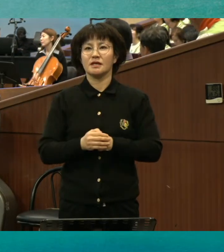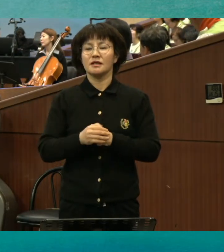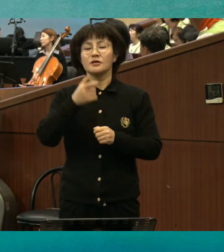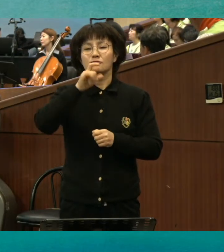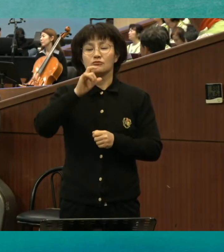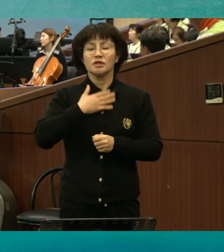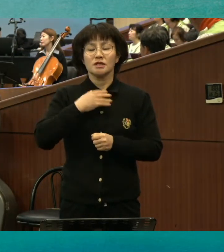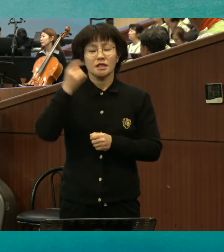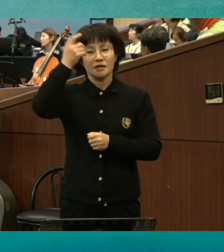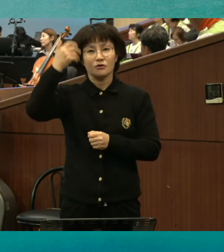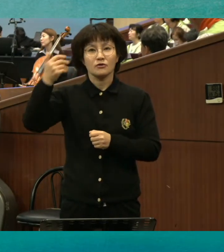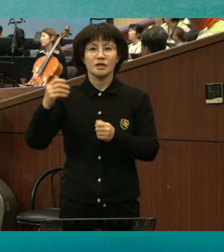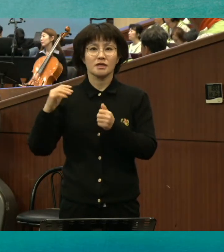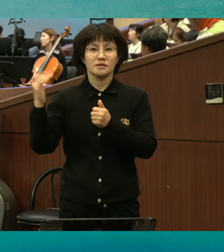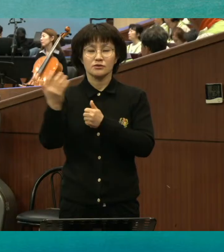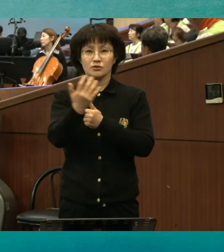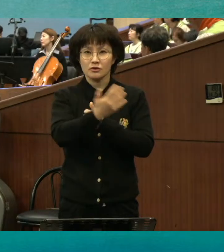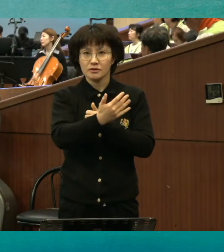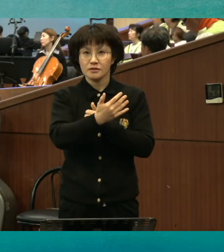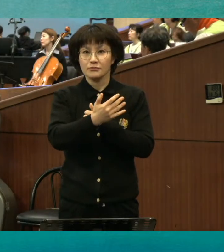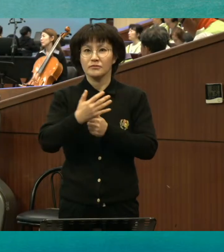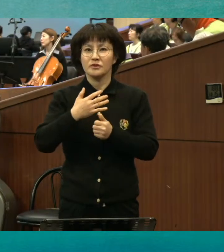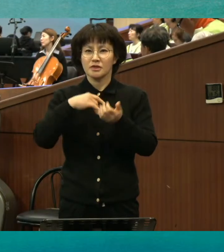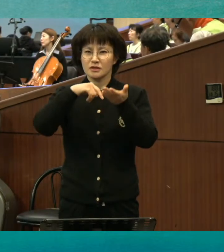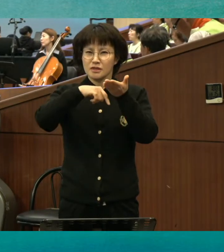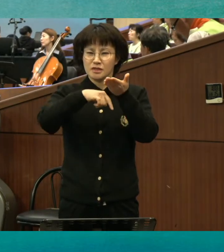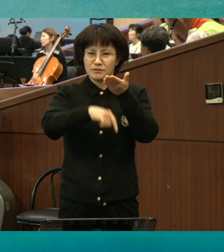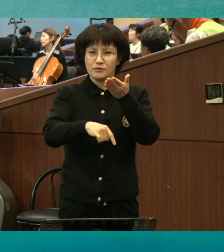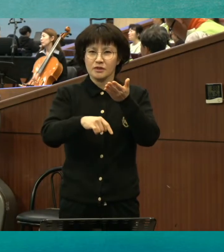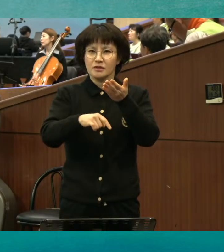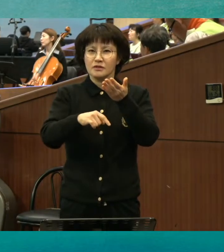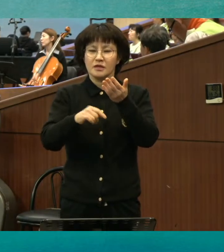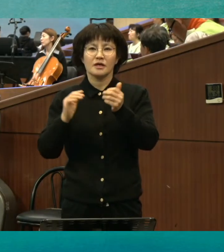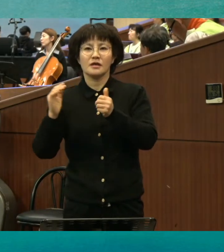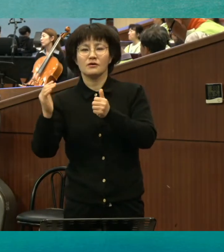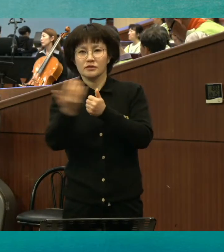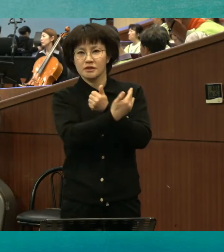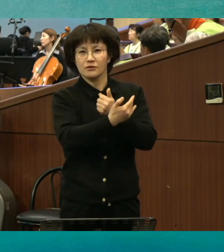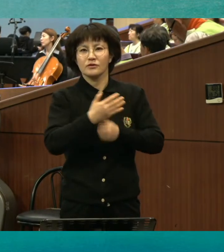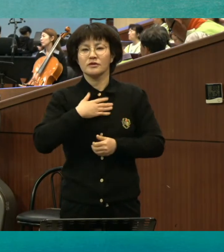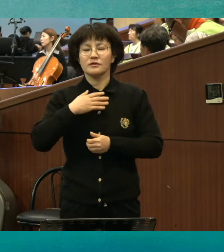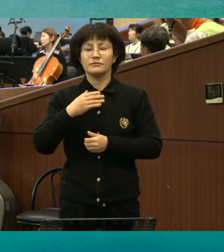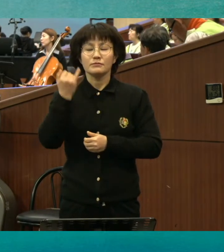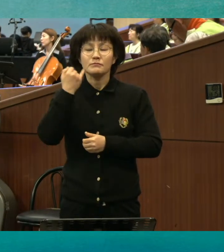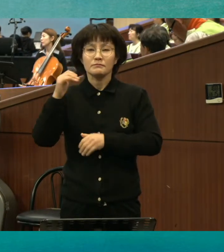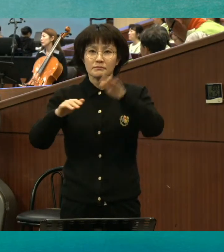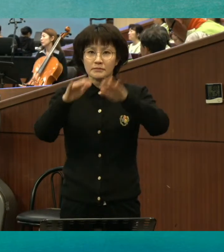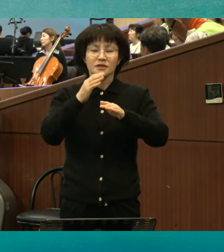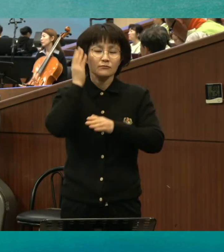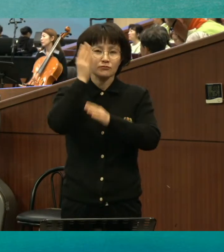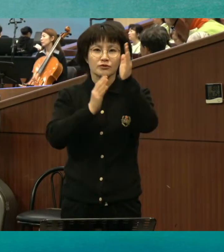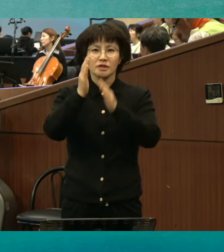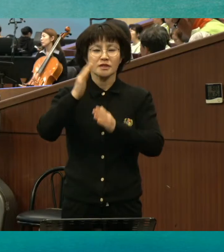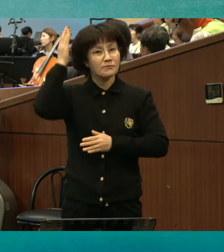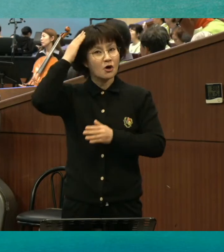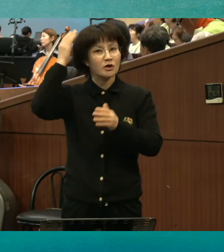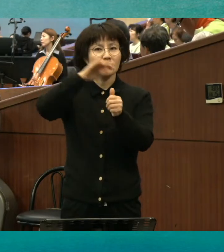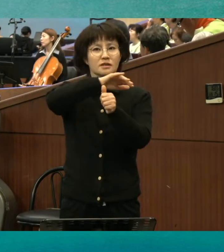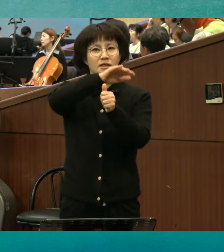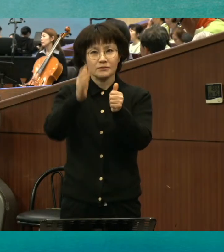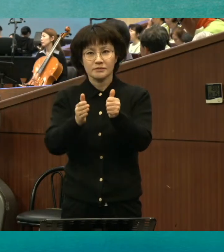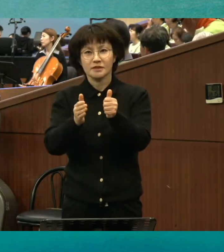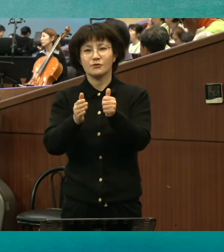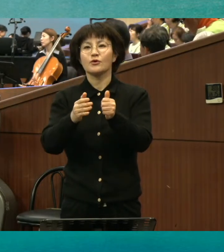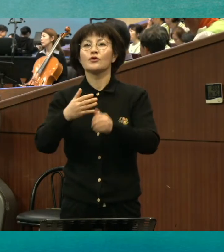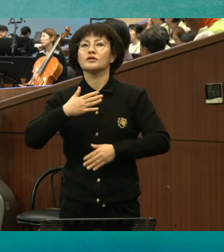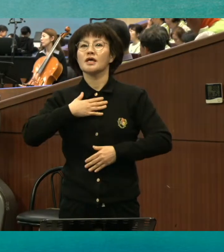나를 영혼까지 둘러싸우며 깊음이 나를 에워싸고 바다풀이 내 머리를 감쌌나이다.